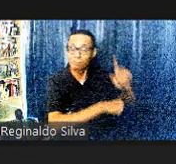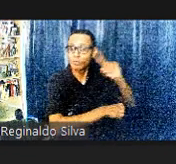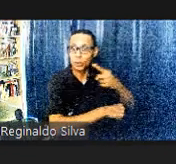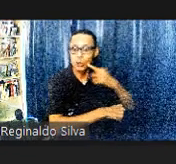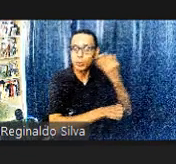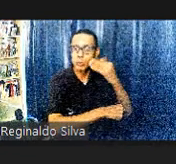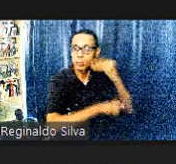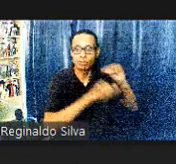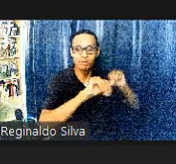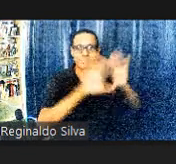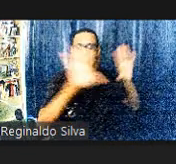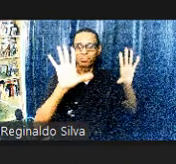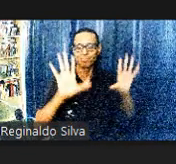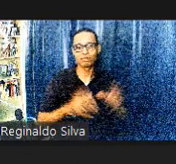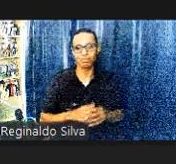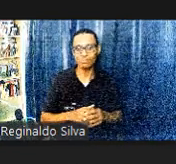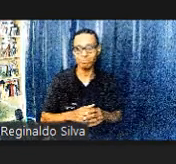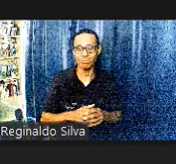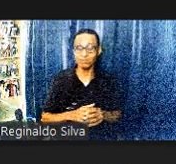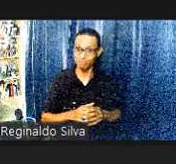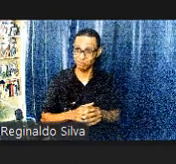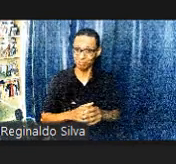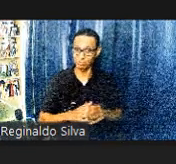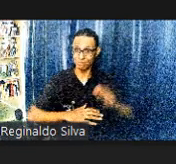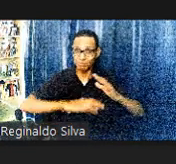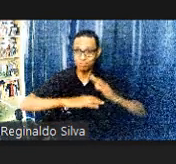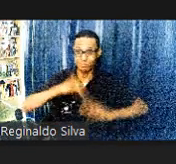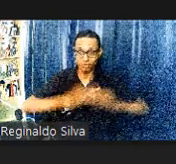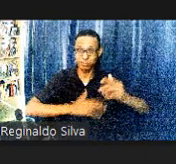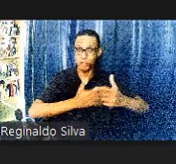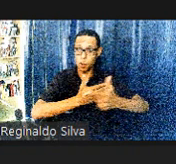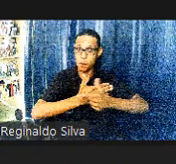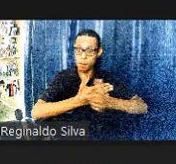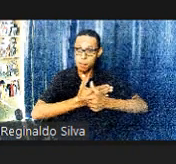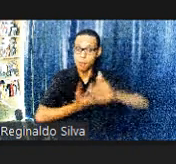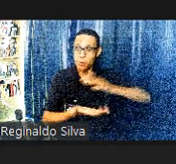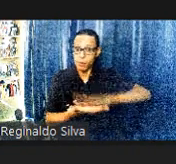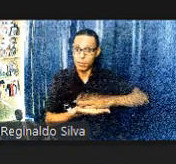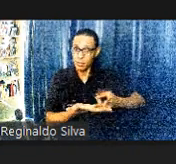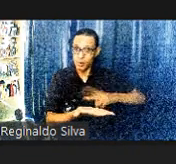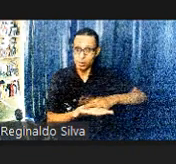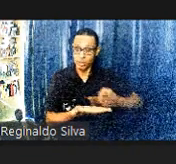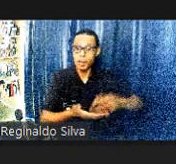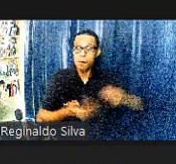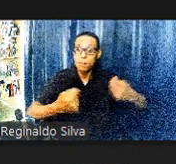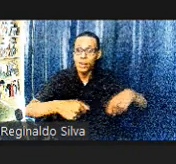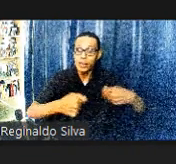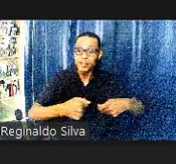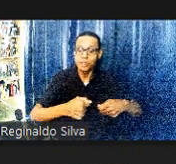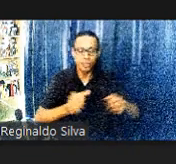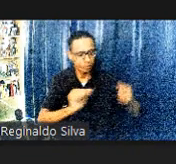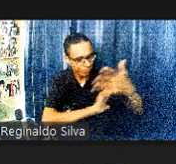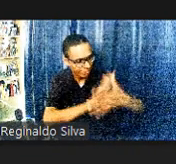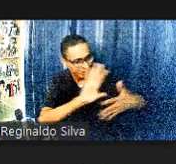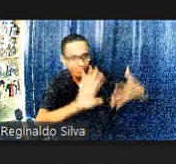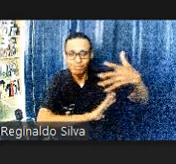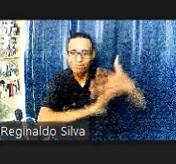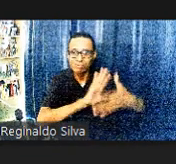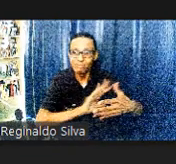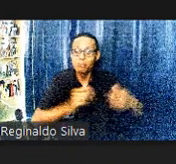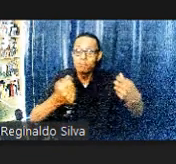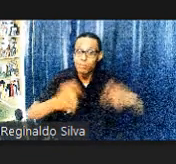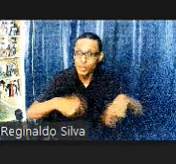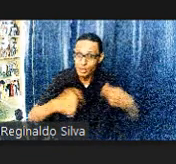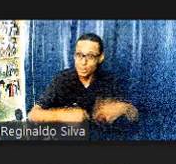sinalização, então, para quem sinaliza, é muito importante ter um domínio da língua portuguesa para fazer a sinalização